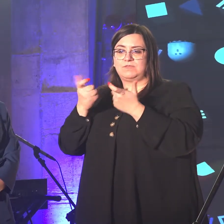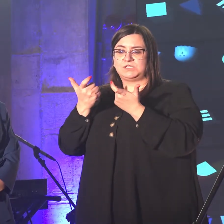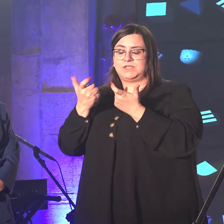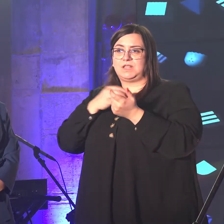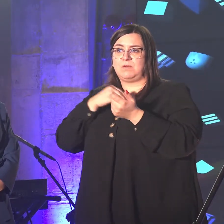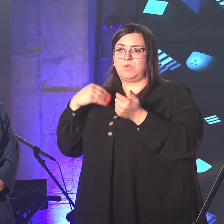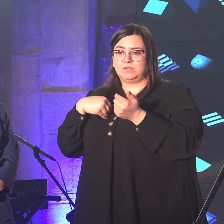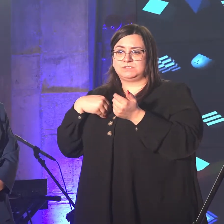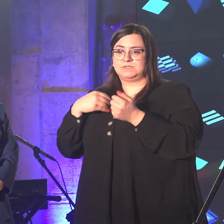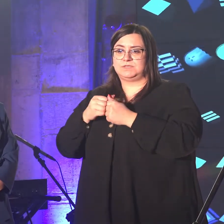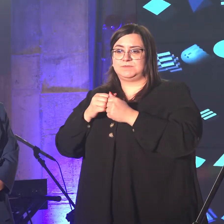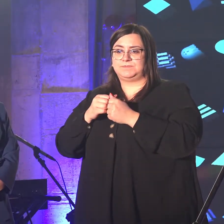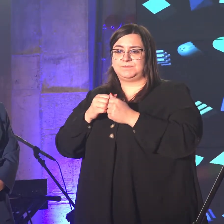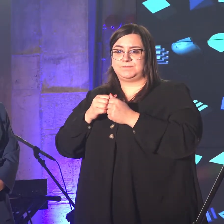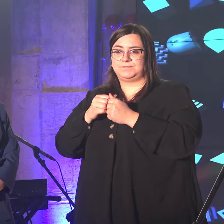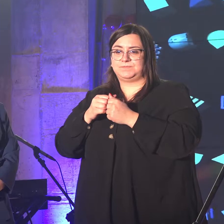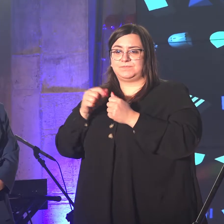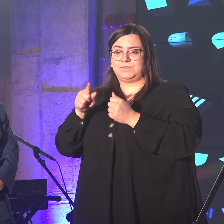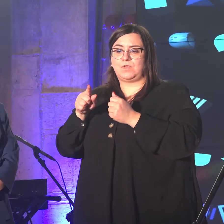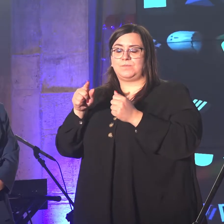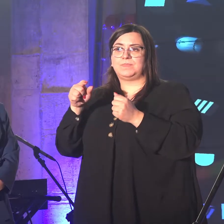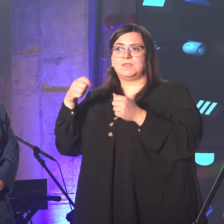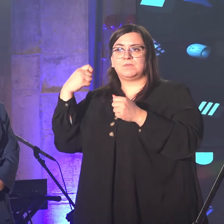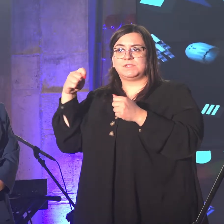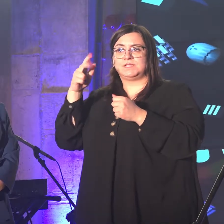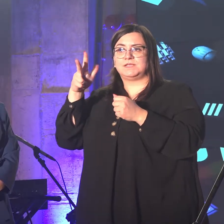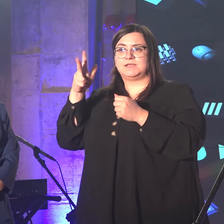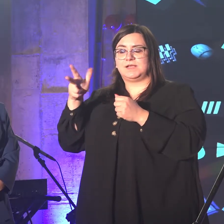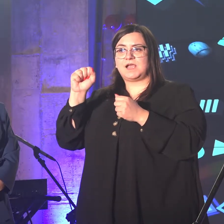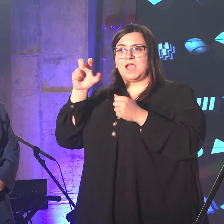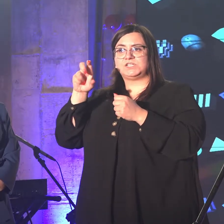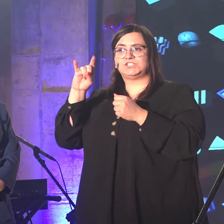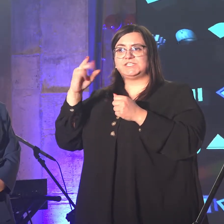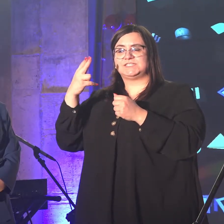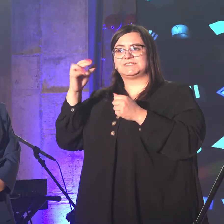pana prezydenta Lecha Kaczyńskiego, panią Marię,